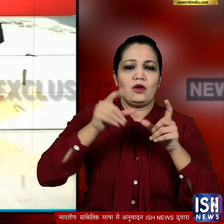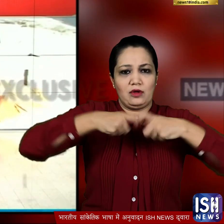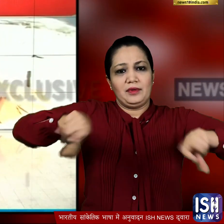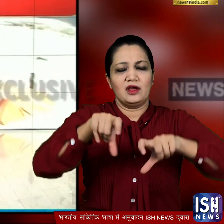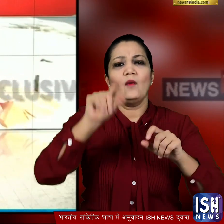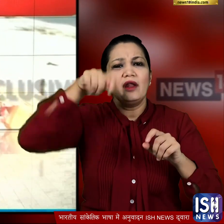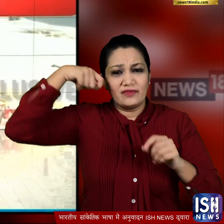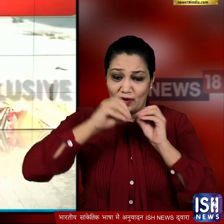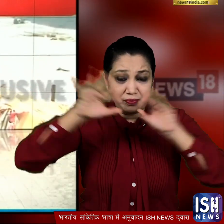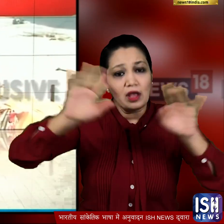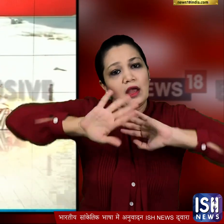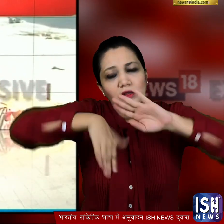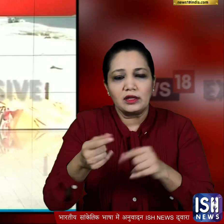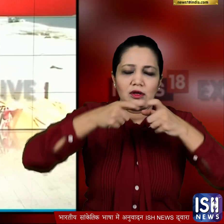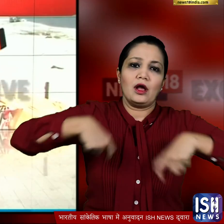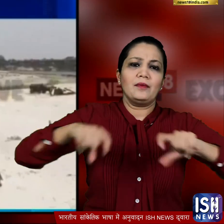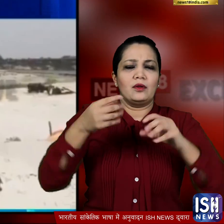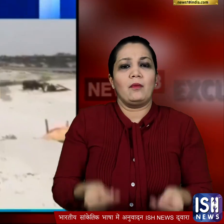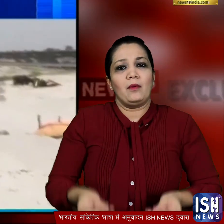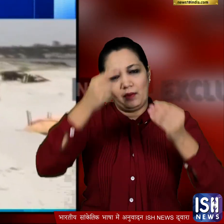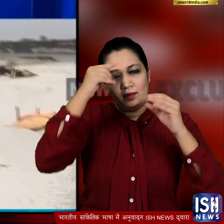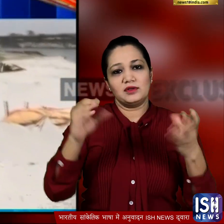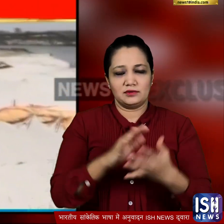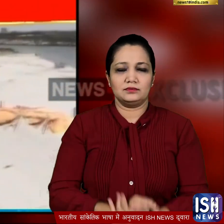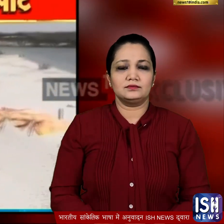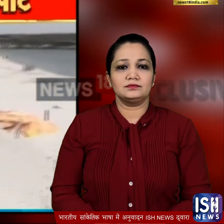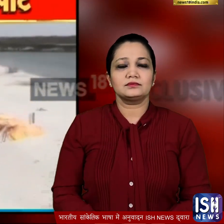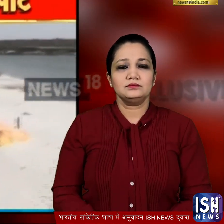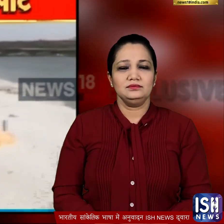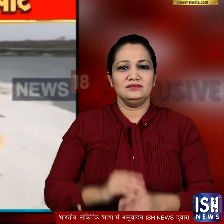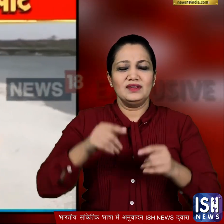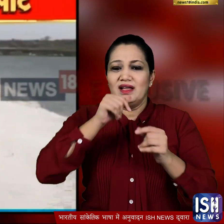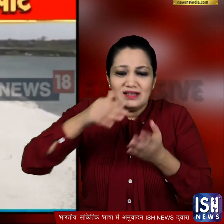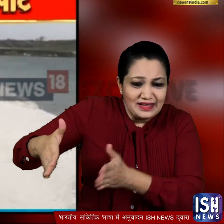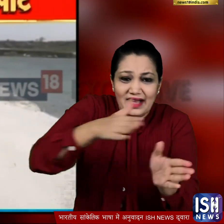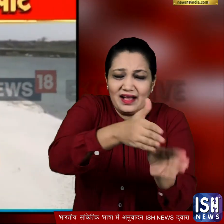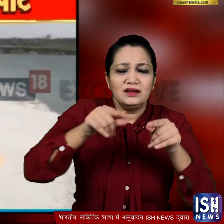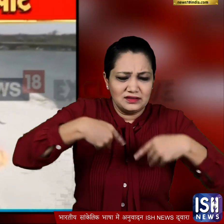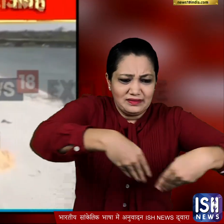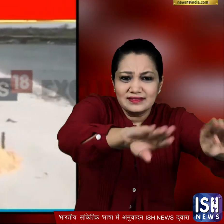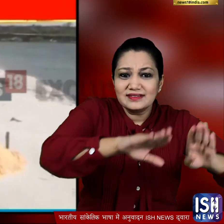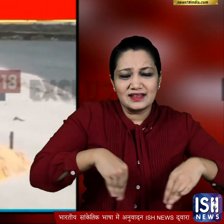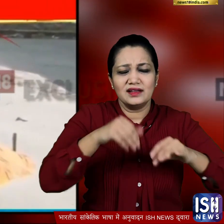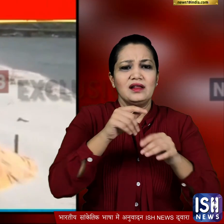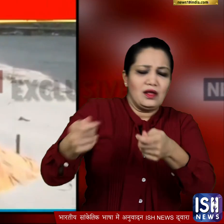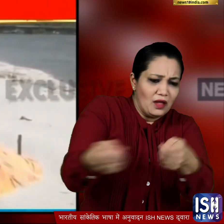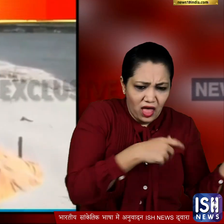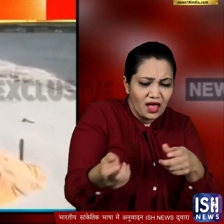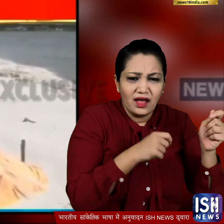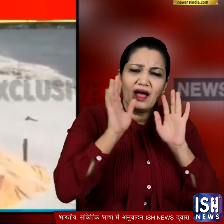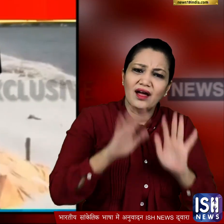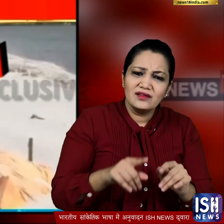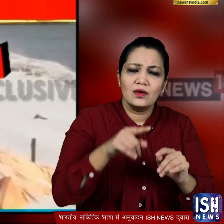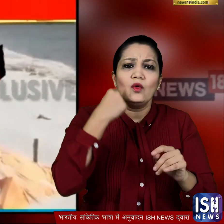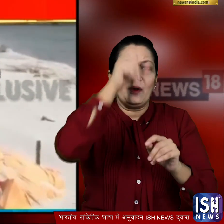ये मामला एक वीडियो वायरल होने के बाद बढ़ा, क्योंकि इस वीडियो में कुछ लोग गंगा किनारे दफन शवों पर ओढ़ाई गई चादर हटाते